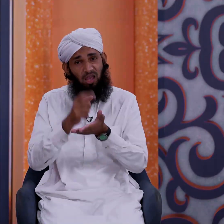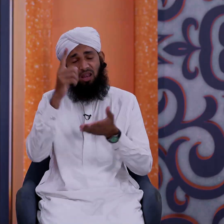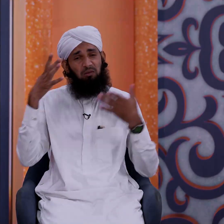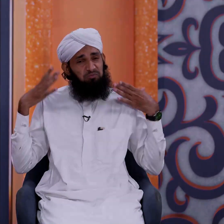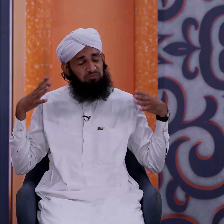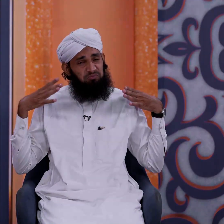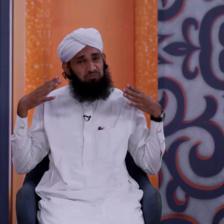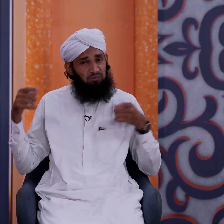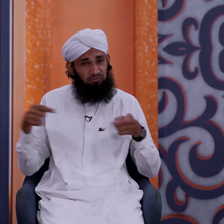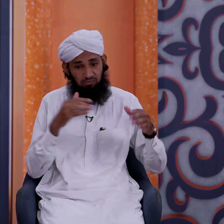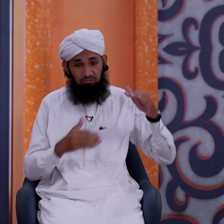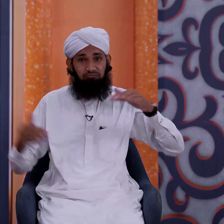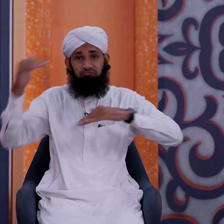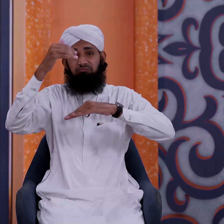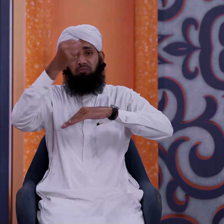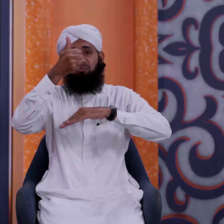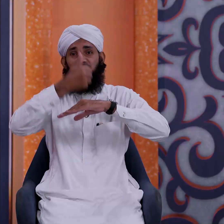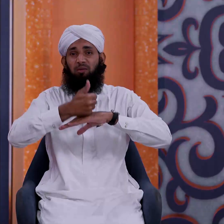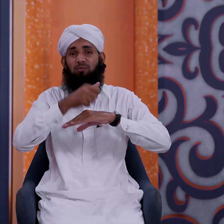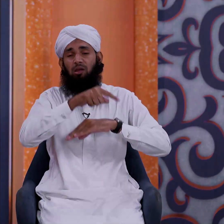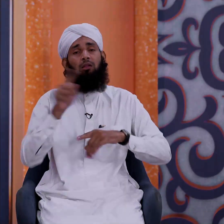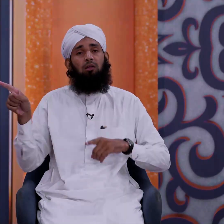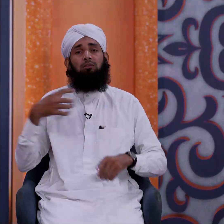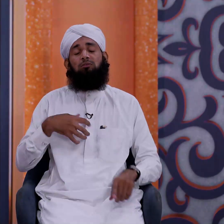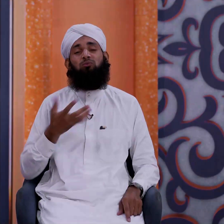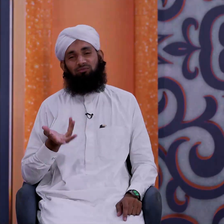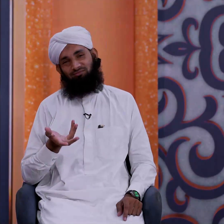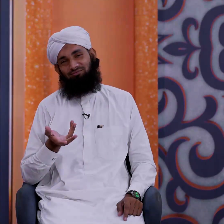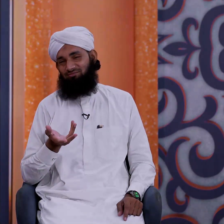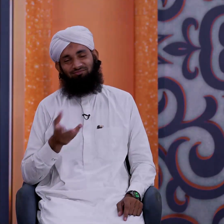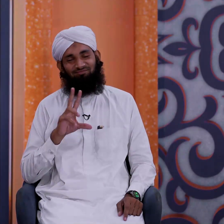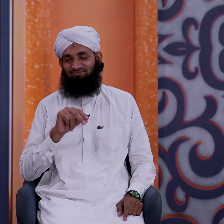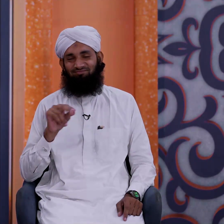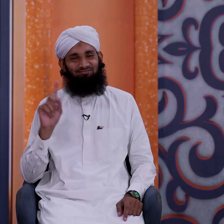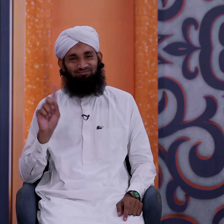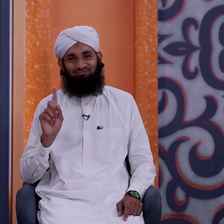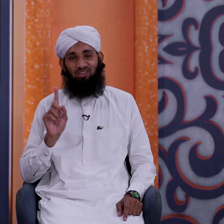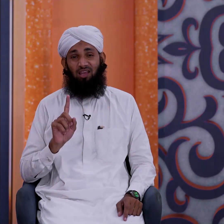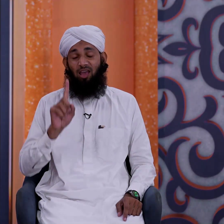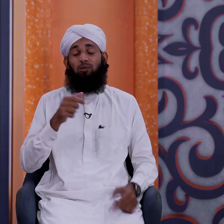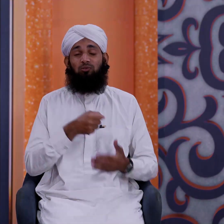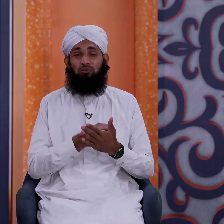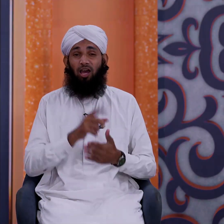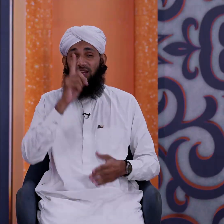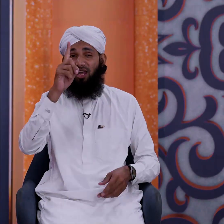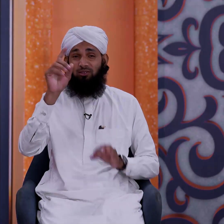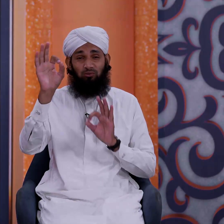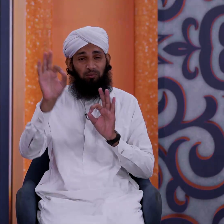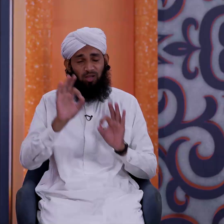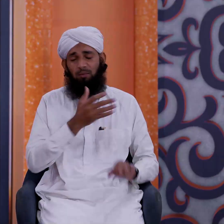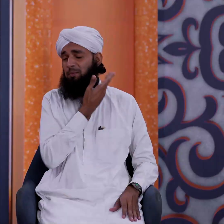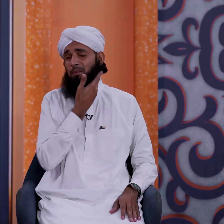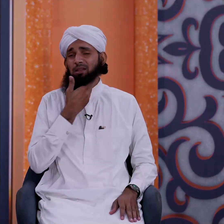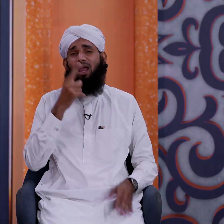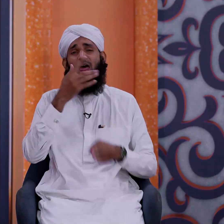نے آج اسے اس مقام پر پہنچایا ہے، اس سے کیوں جلتے ہو؟ نہیں، ہمیں اللہ پاک کی رضا پر راضی رہنا چاہیے۔